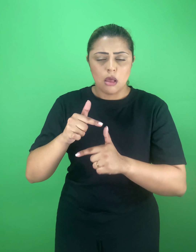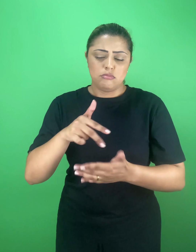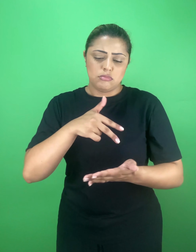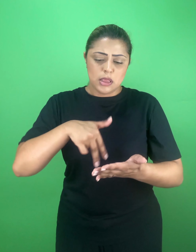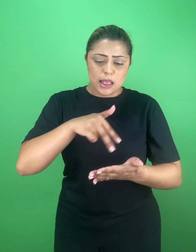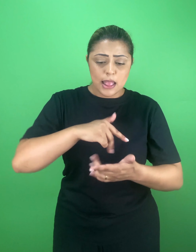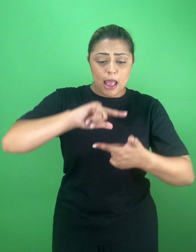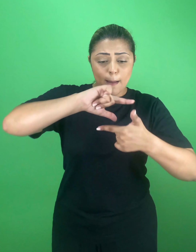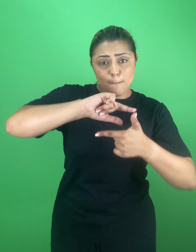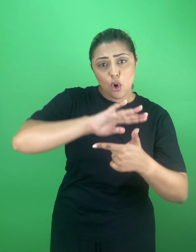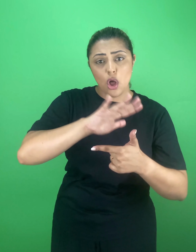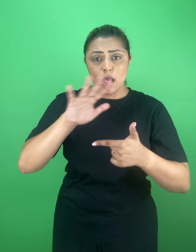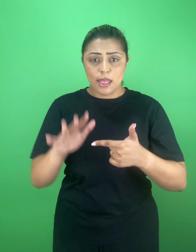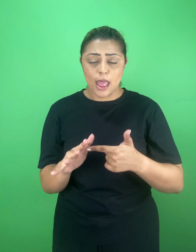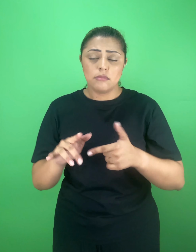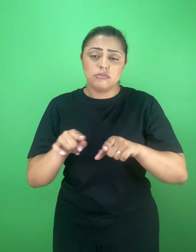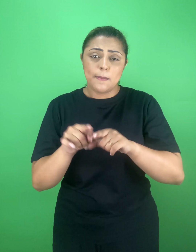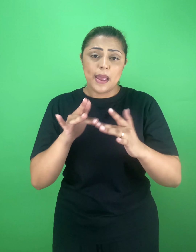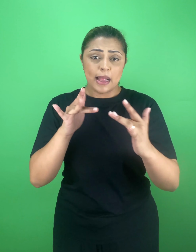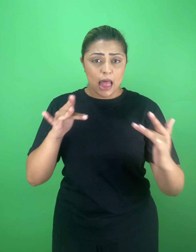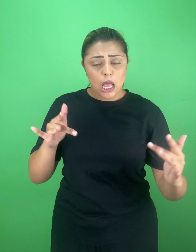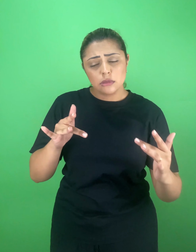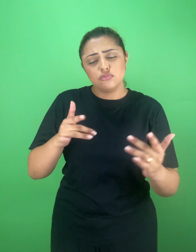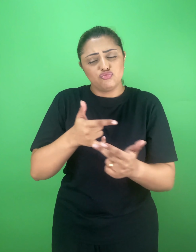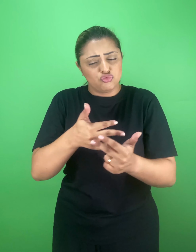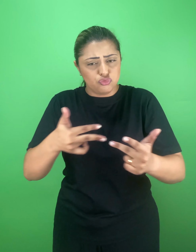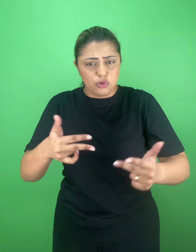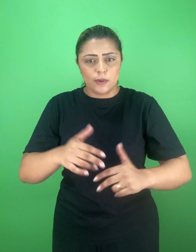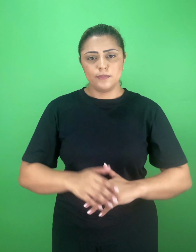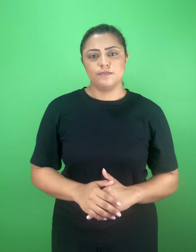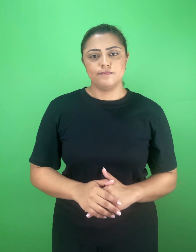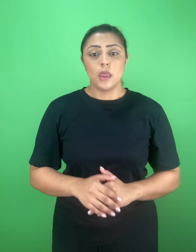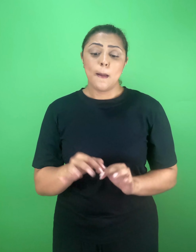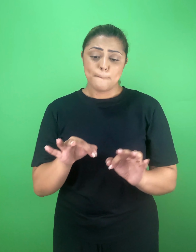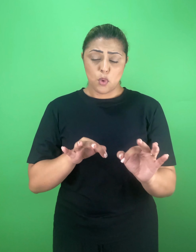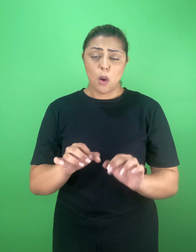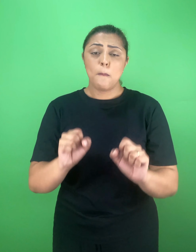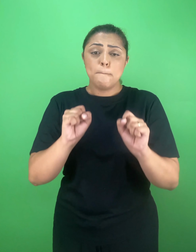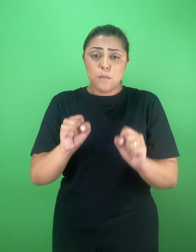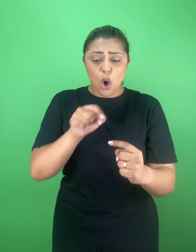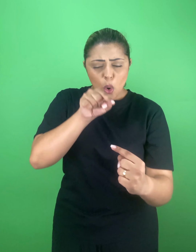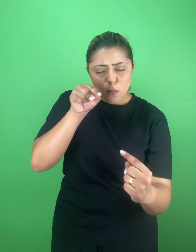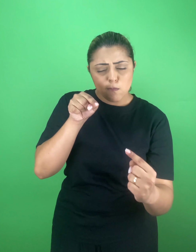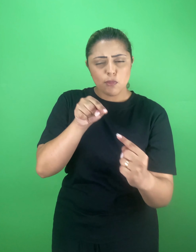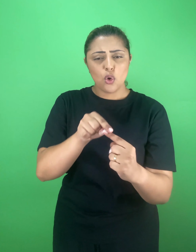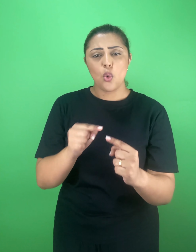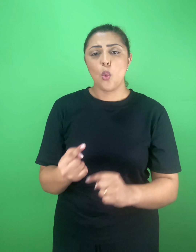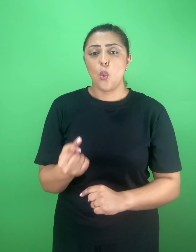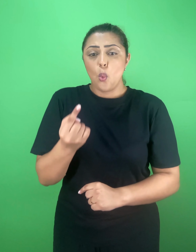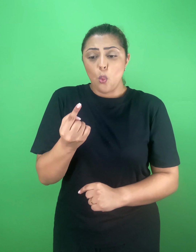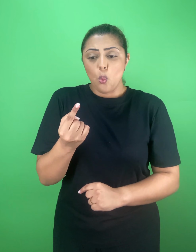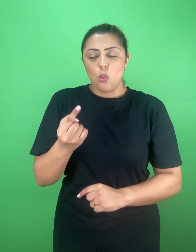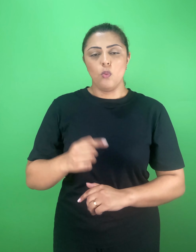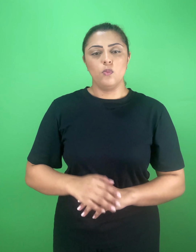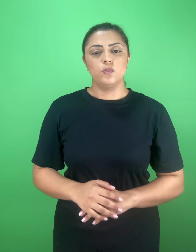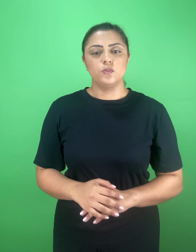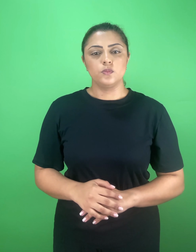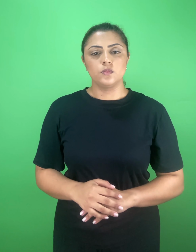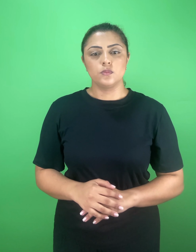dança clássica, entre outras Os projetos podem ter como objetivo 1. Produção de espetáculos de dança